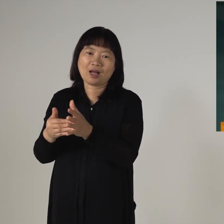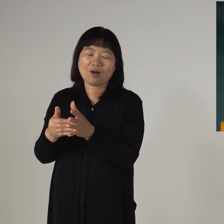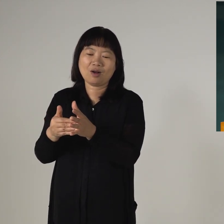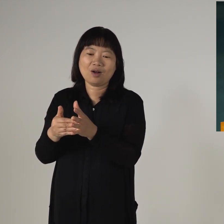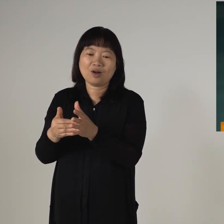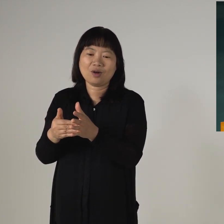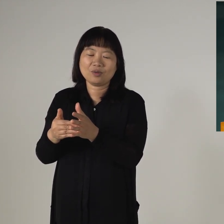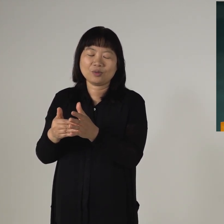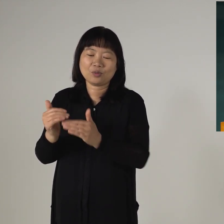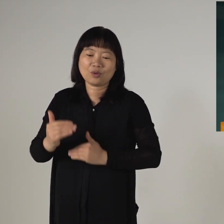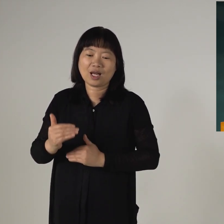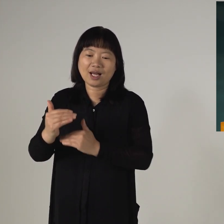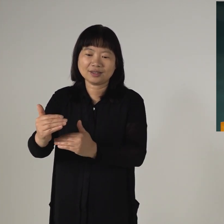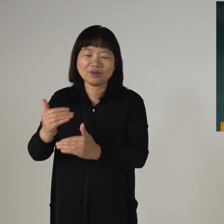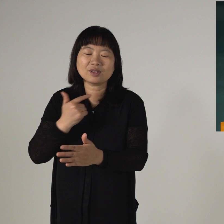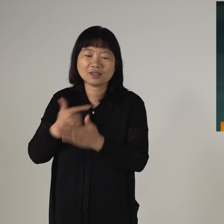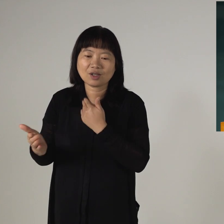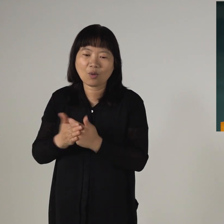지금 다